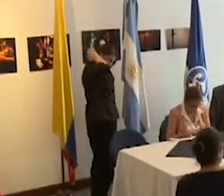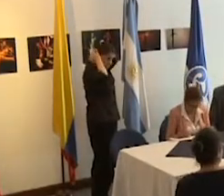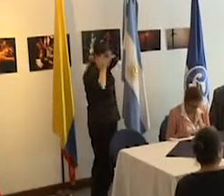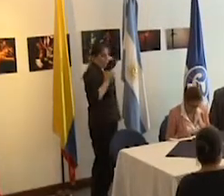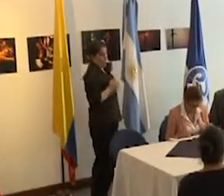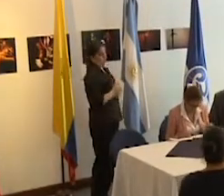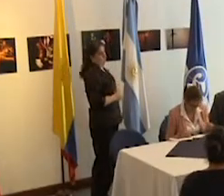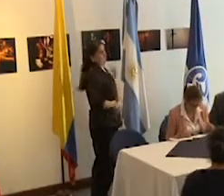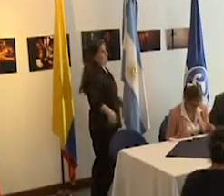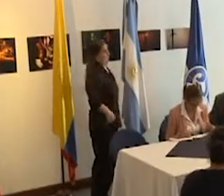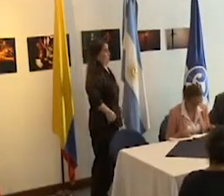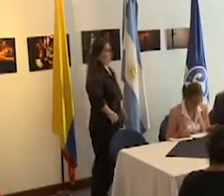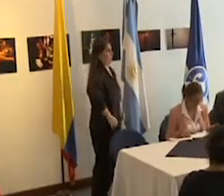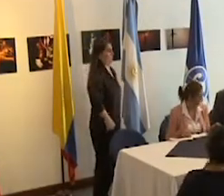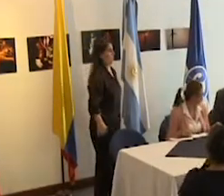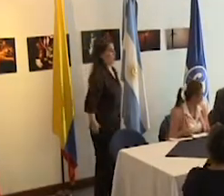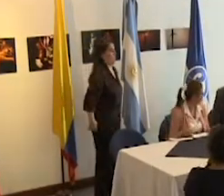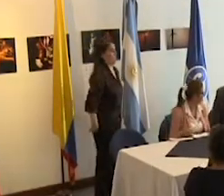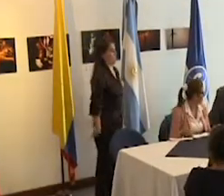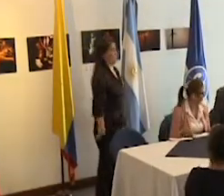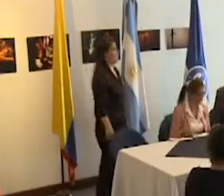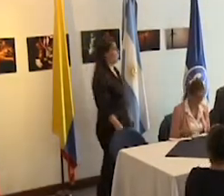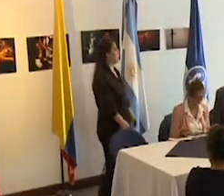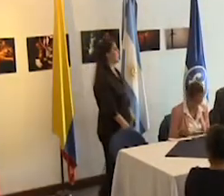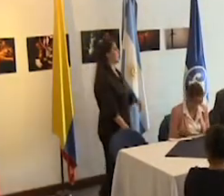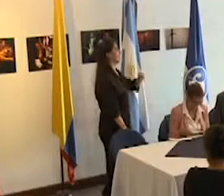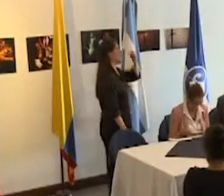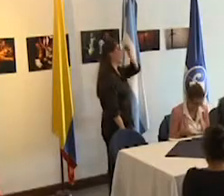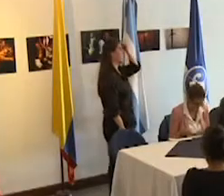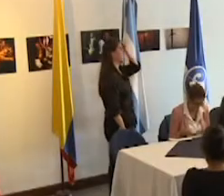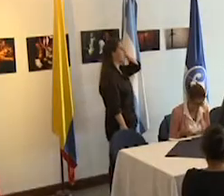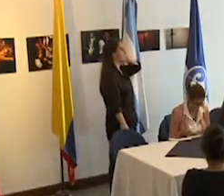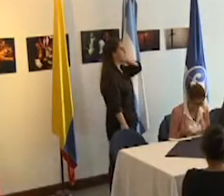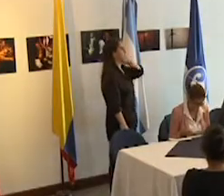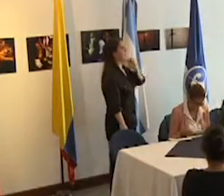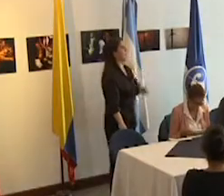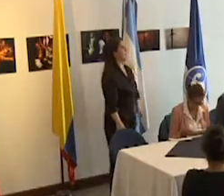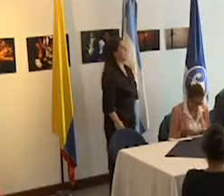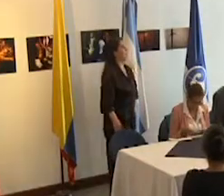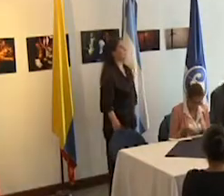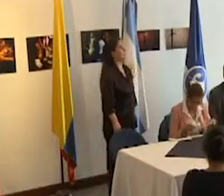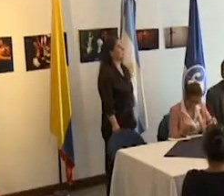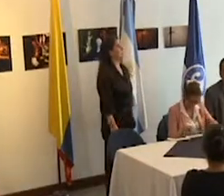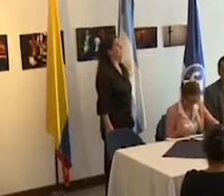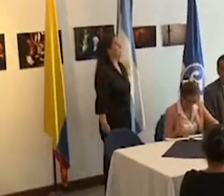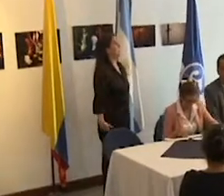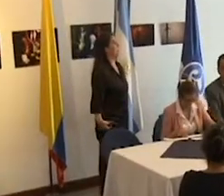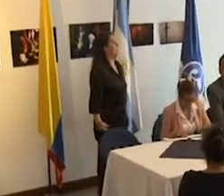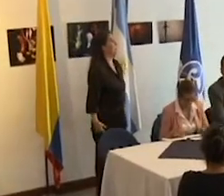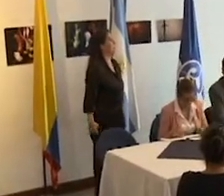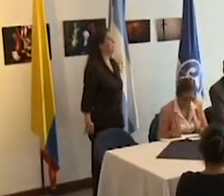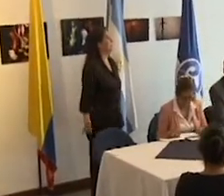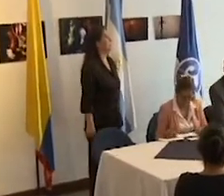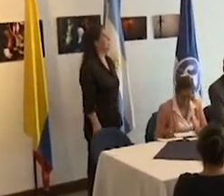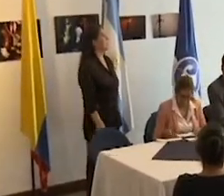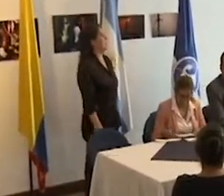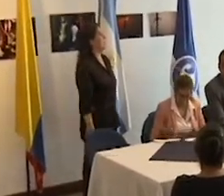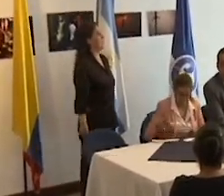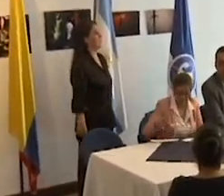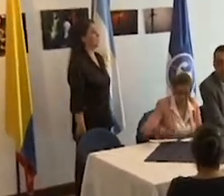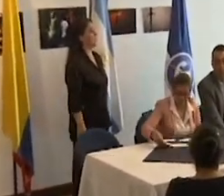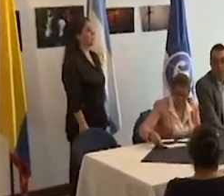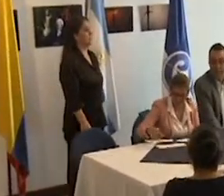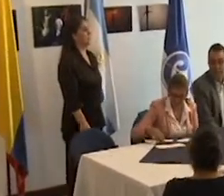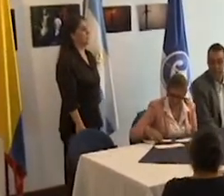Es interesante todo lo que nos ha comentado el día de hoy. A continuación, vamos a seguir con la